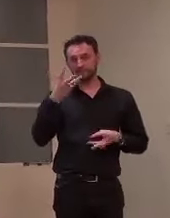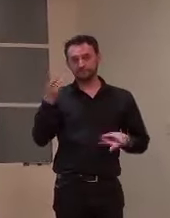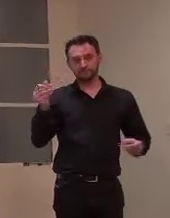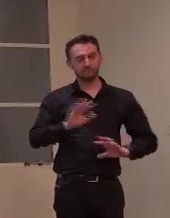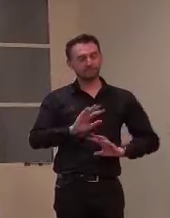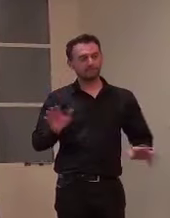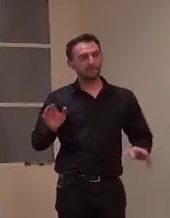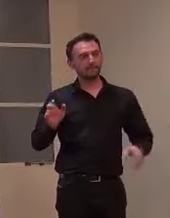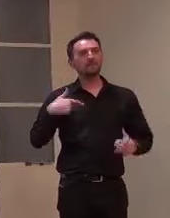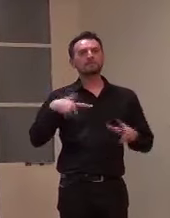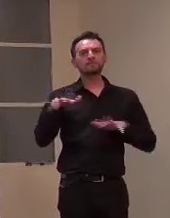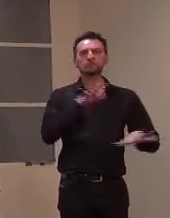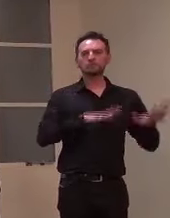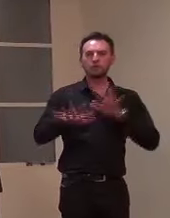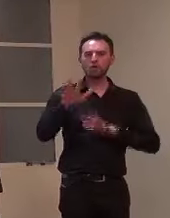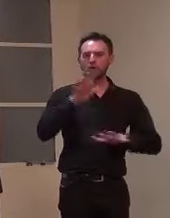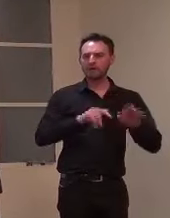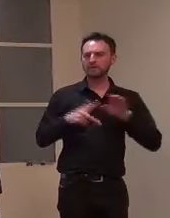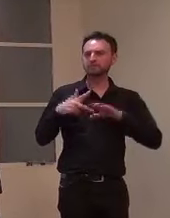a